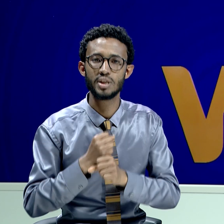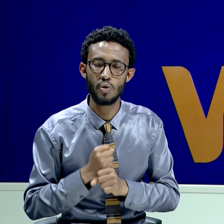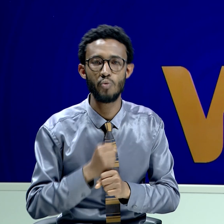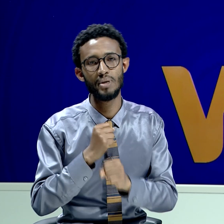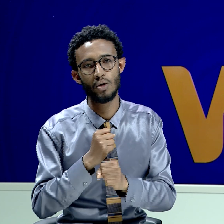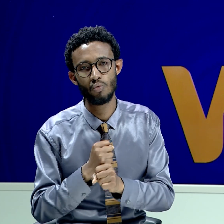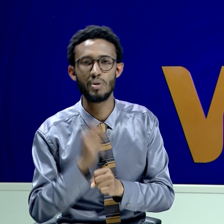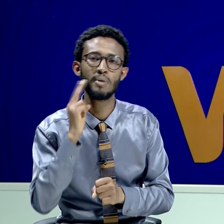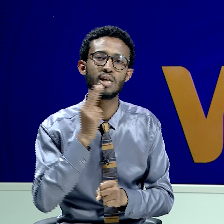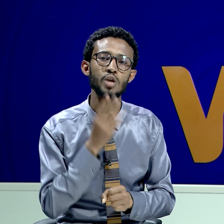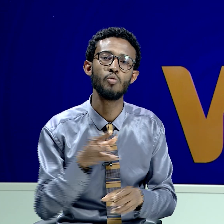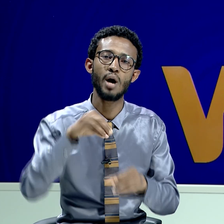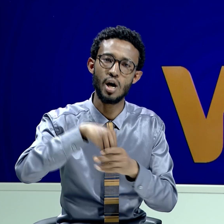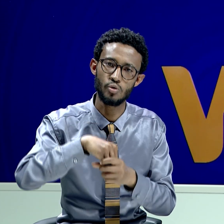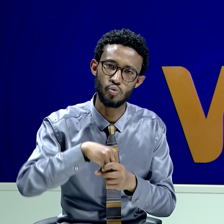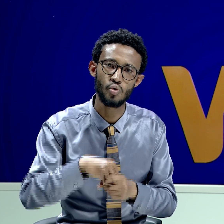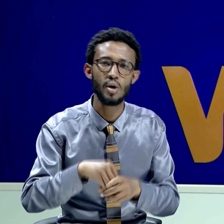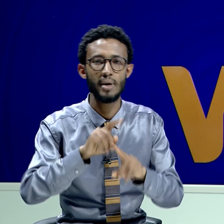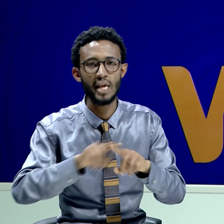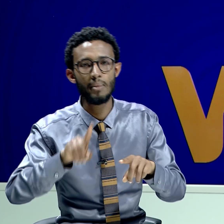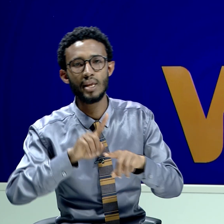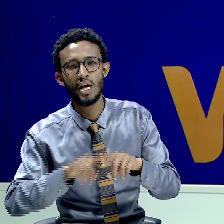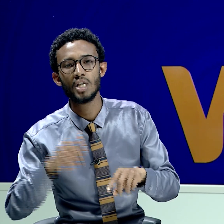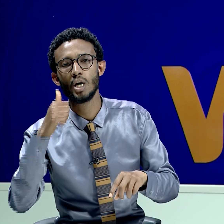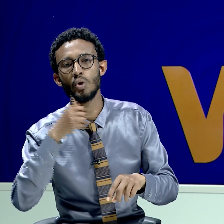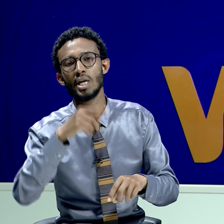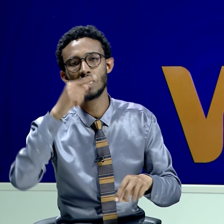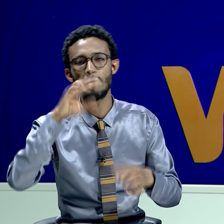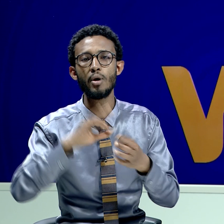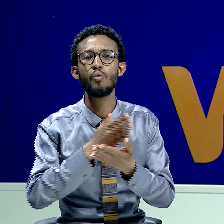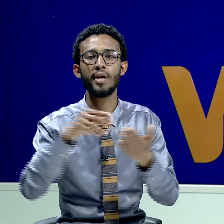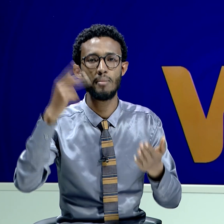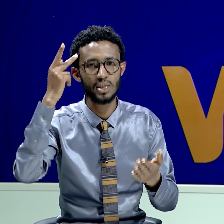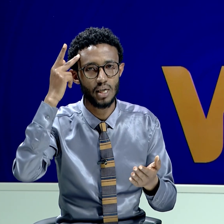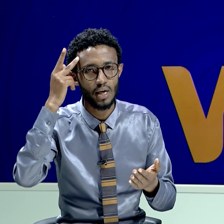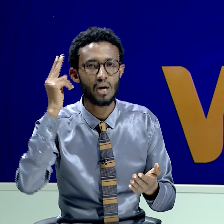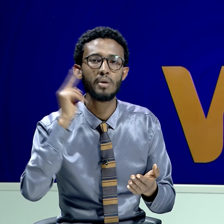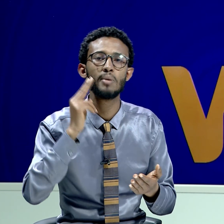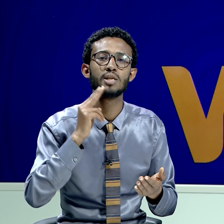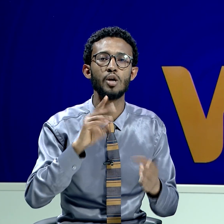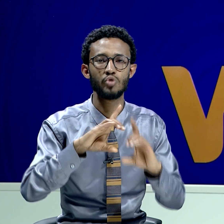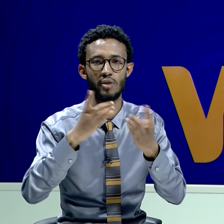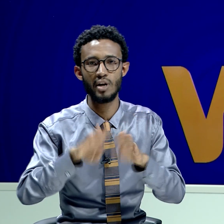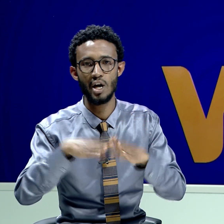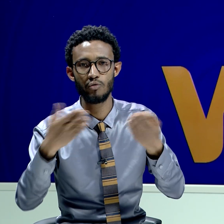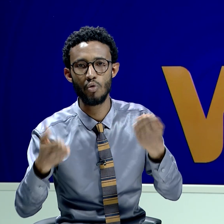ወስደው ቢሰሩ መስማሰናቸውን ቢያካትቱ በተለይ በተለይ ህትወች ናጽና ማበረቅ ጉዳይ ሚኒስተር መስማሰናቸው ከፈል ከፍቶ